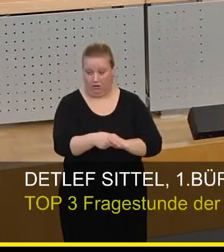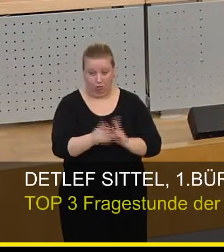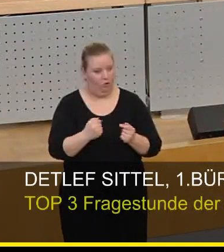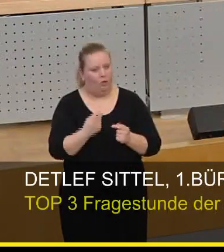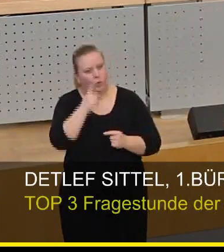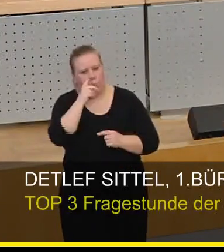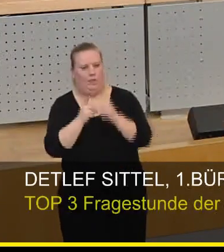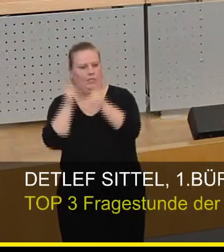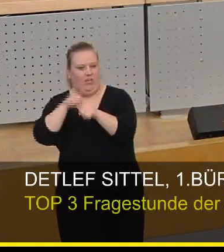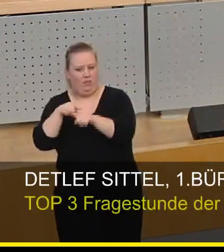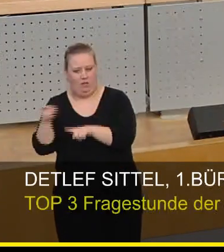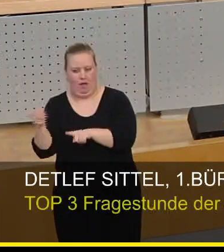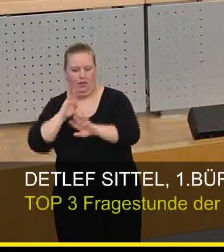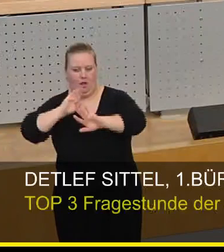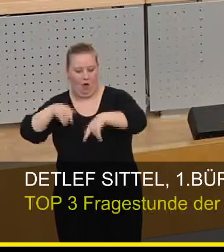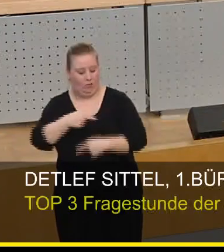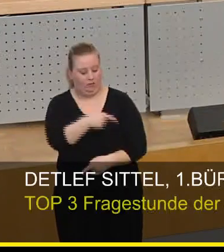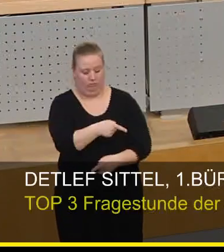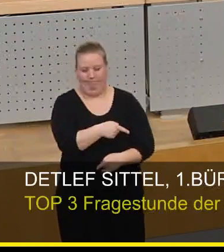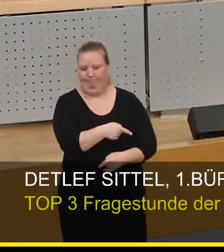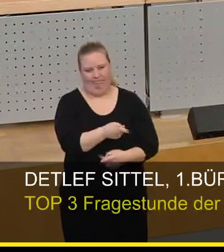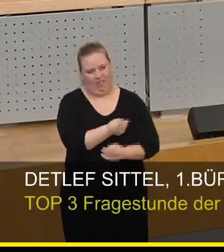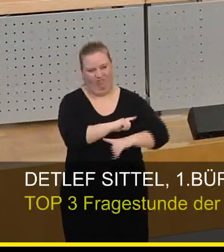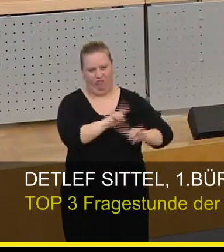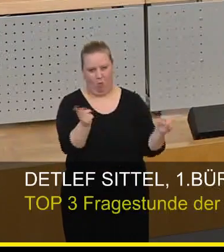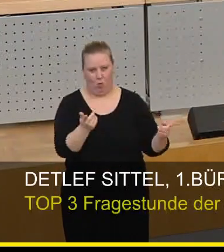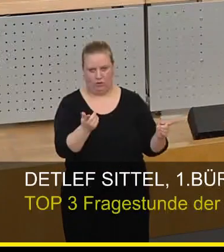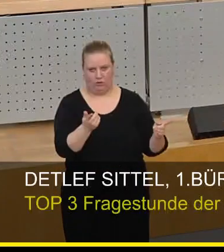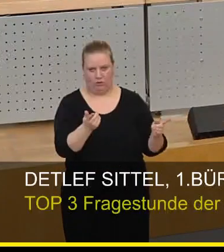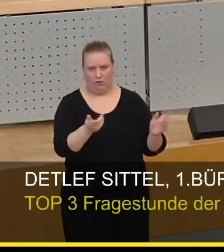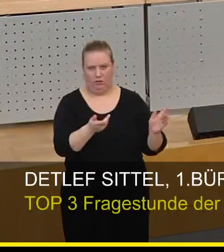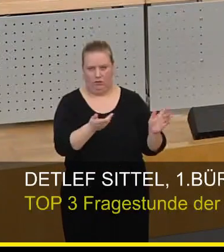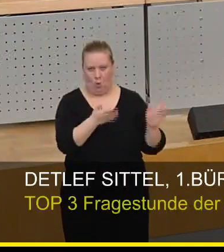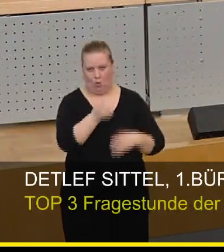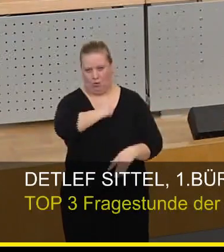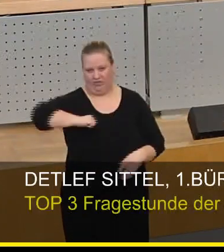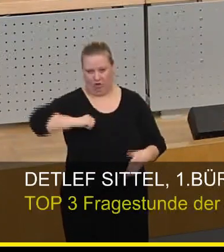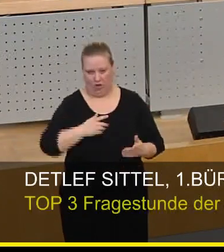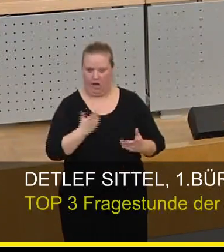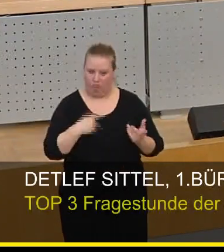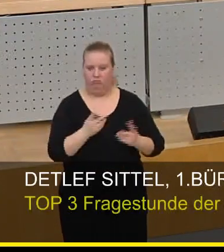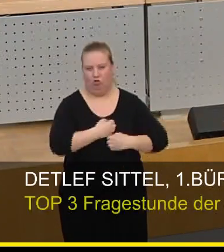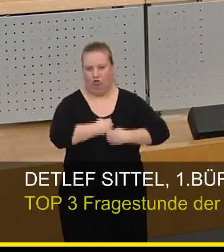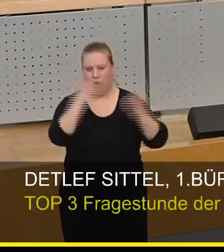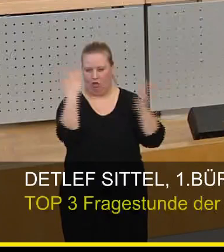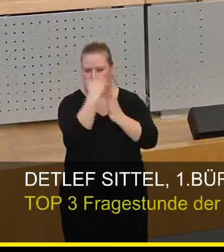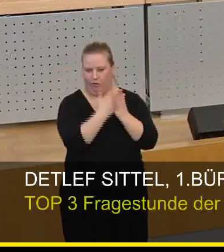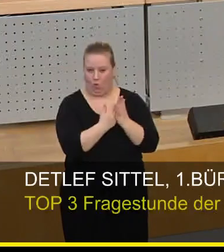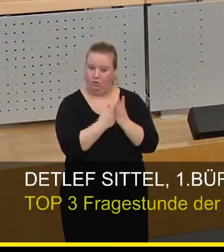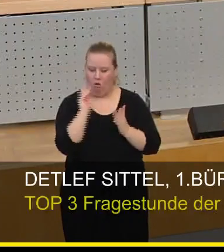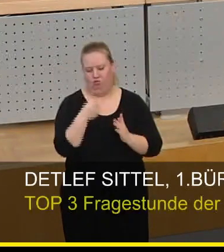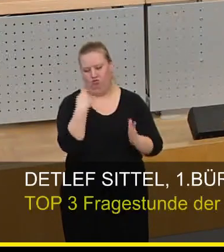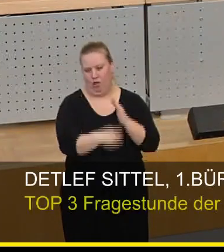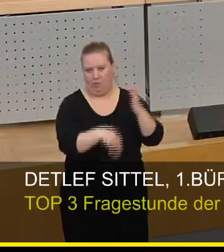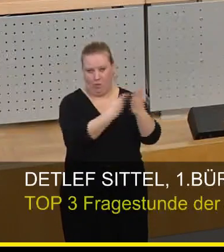der Silvesterzeit eine Ordnungswidrigkeit, die nach der Sprengstoffverordnung, dem Sprengstoffgesetz auch